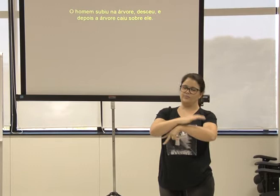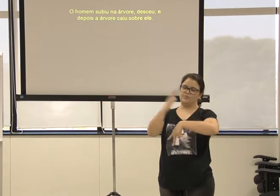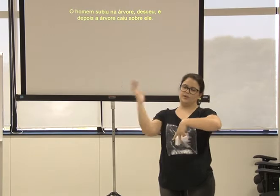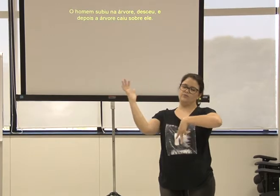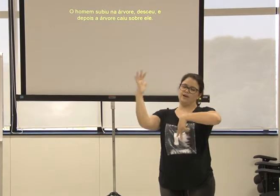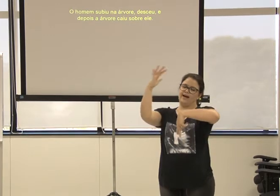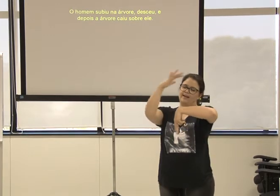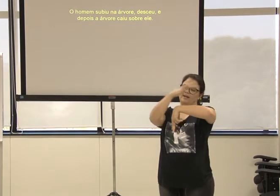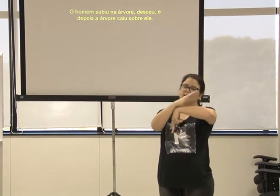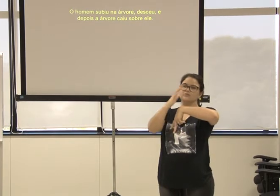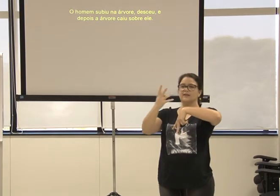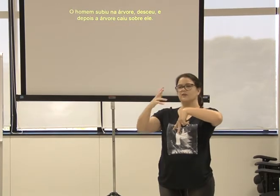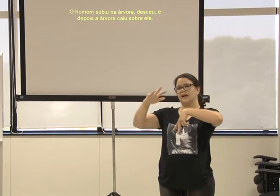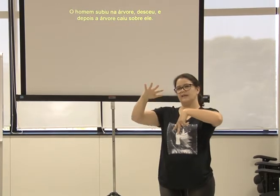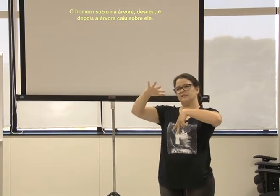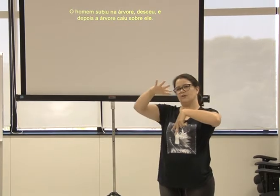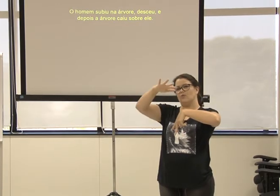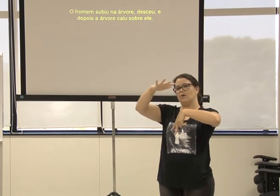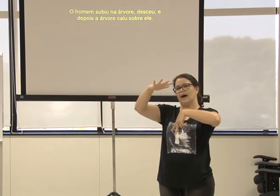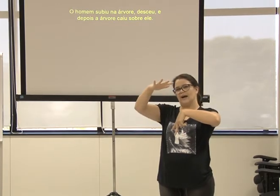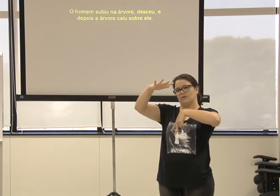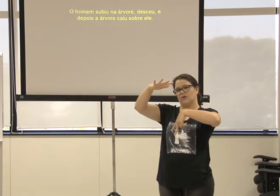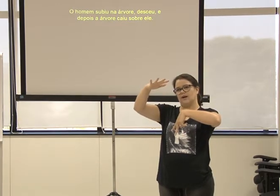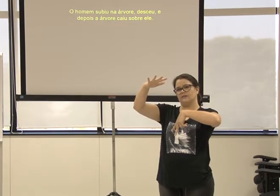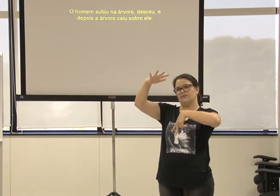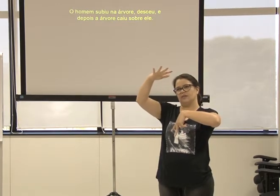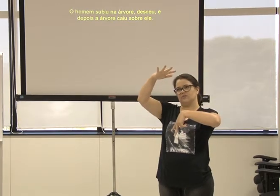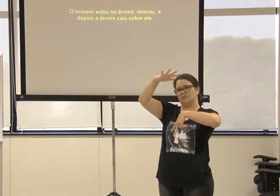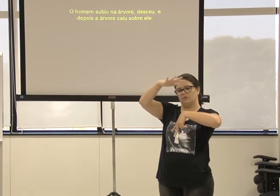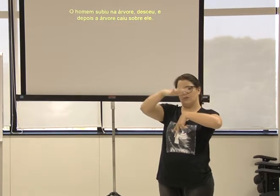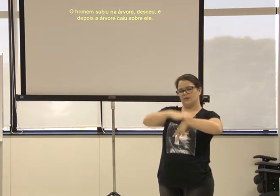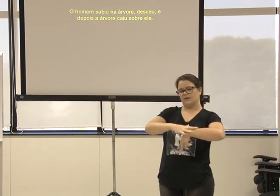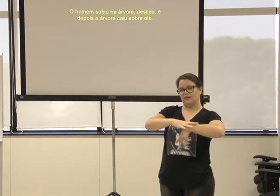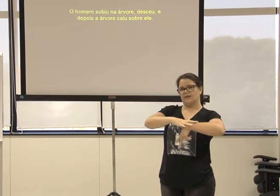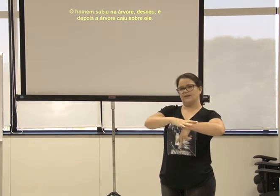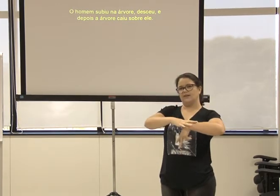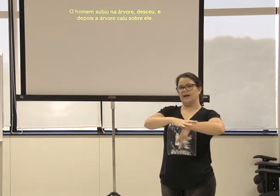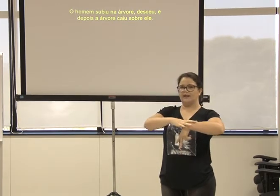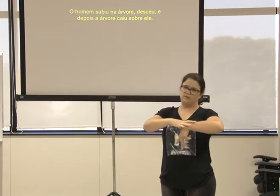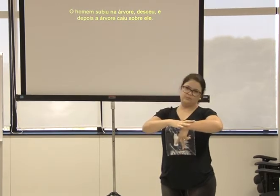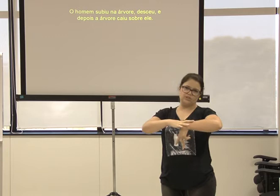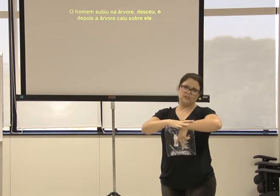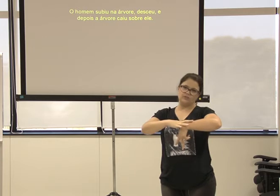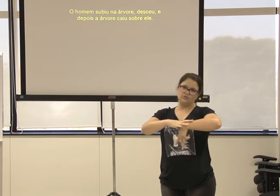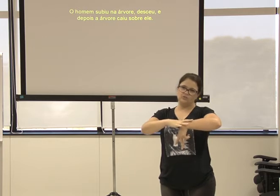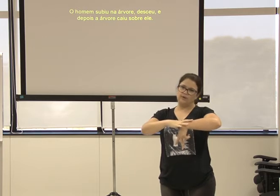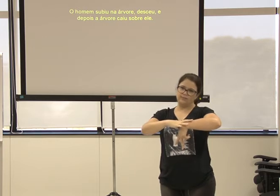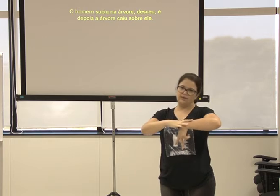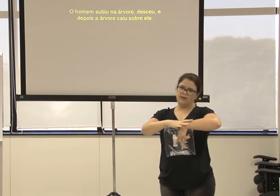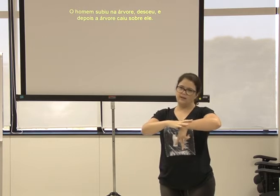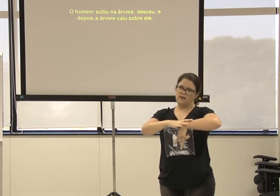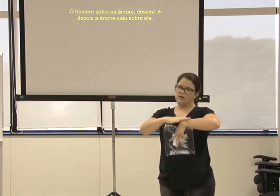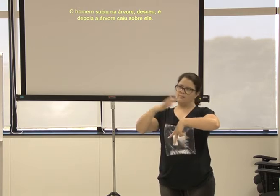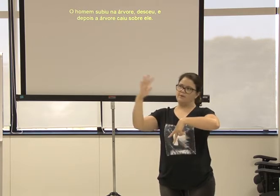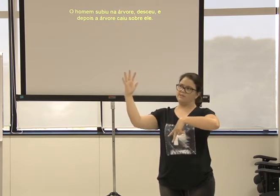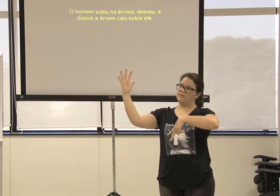Ele não cai, a não ser que caísse um galho. Aí você faz um galho, ele pode até continuar em pé. Mas se for